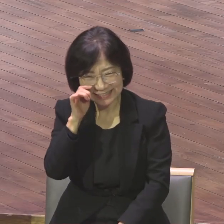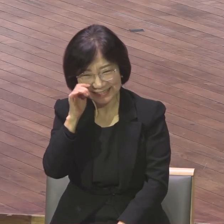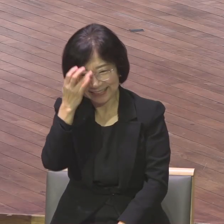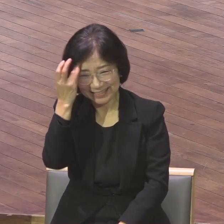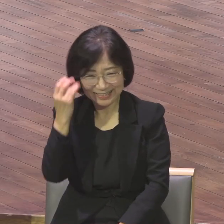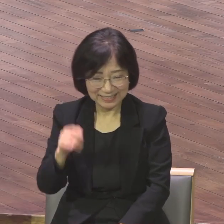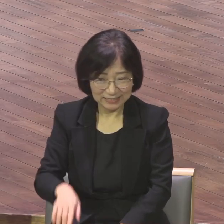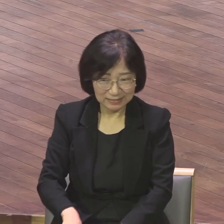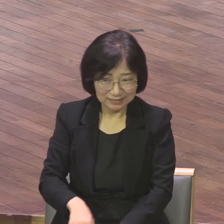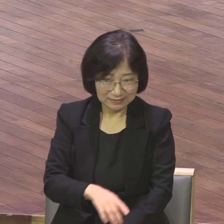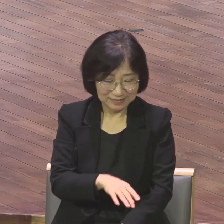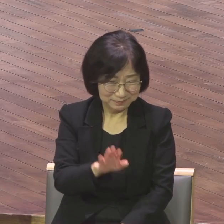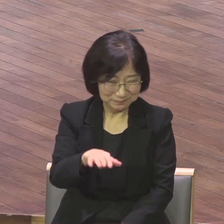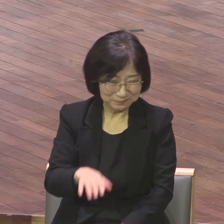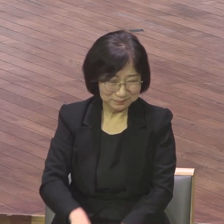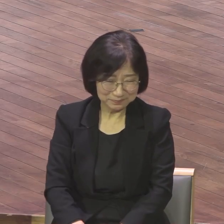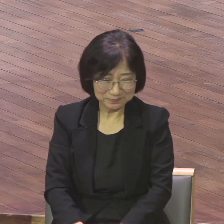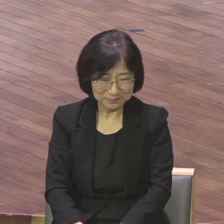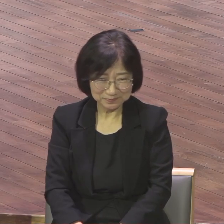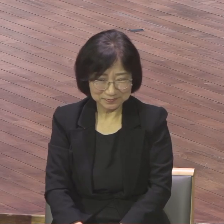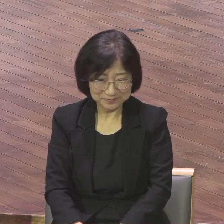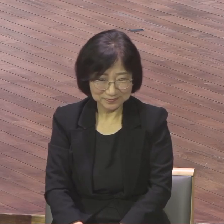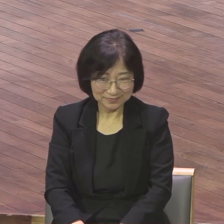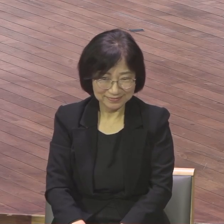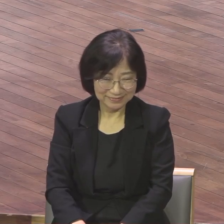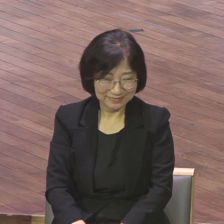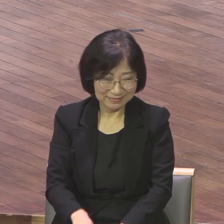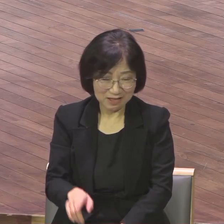해봐. 혼자.